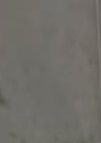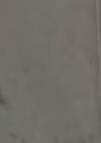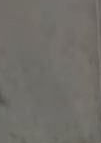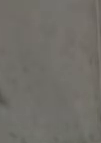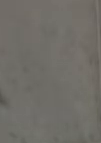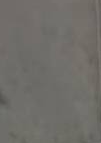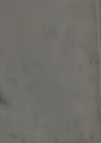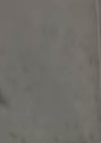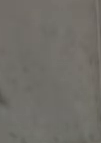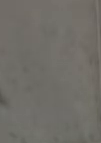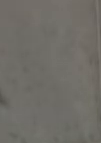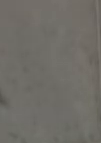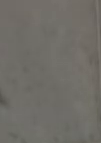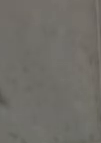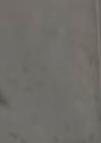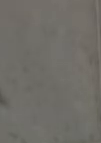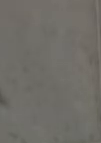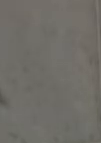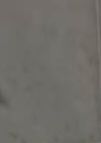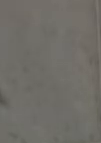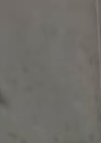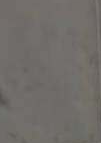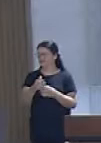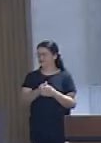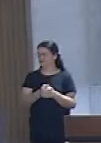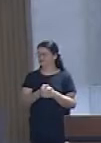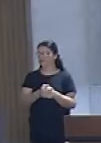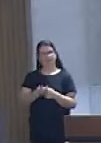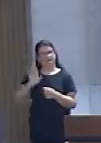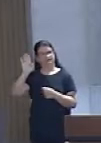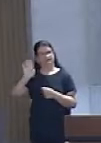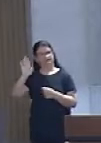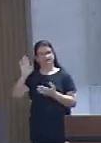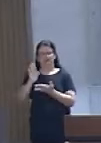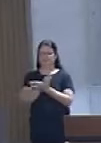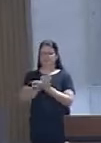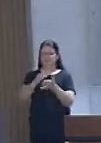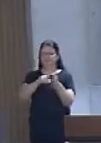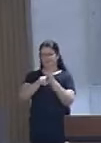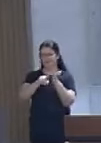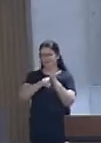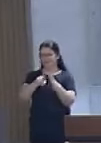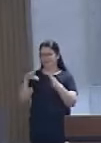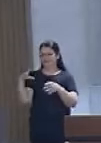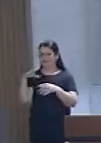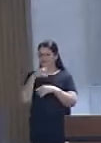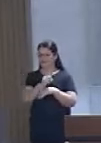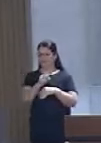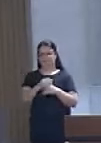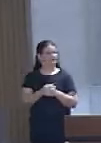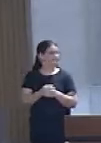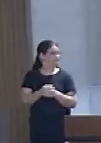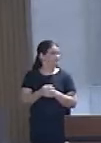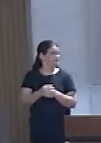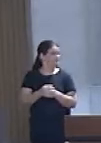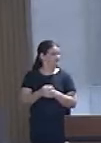eu, no início, já tinha destacado aqui algumas questões, mas rapidamente também